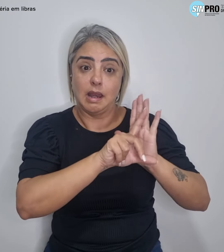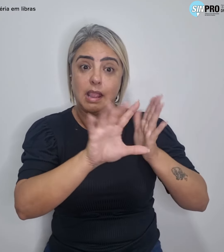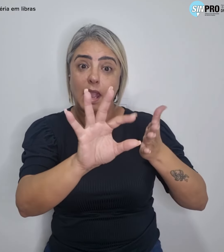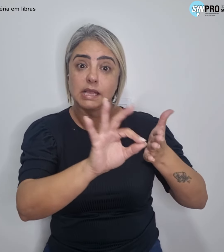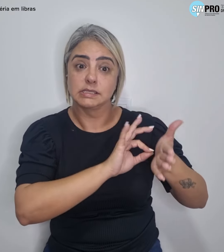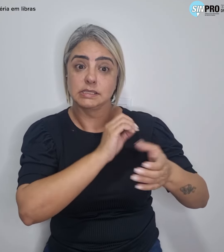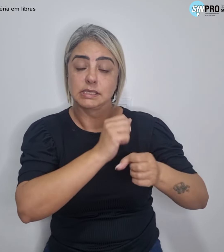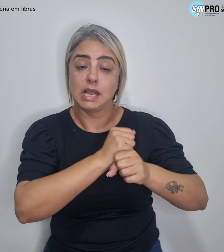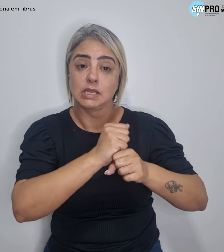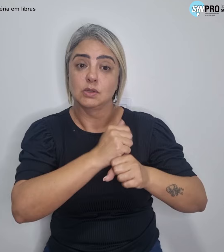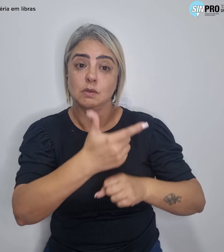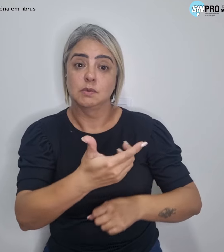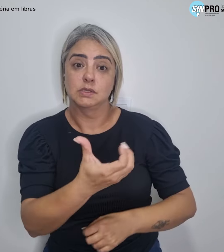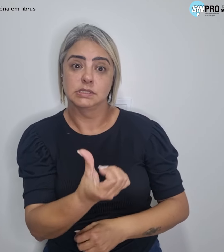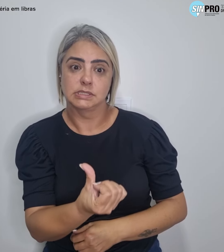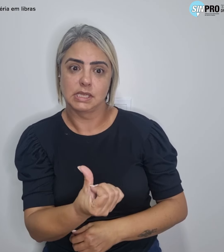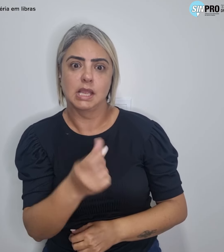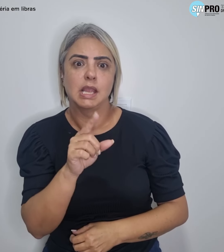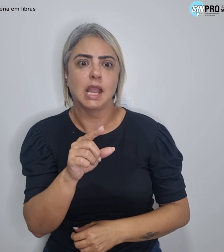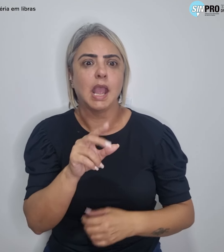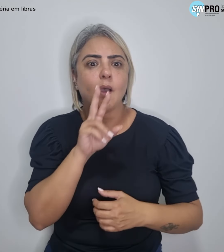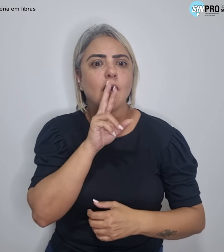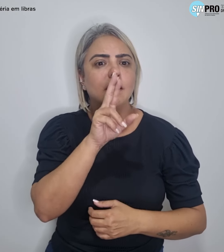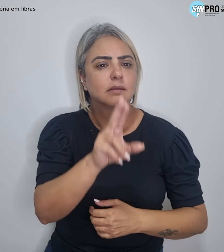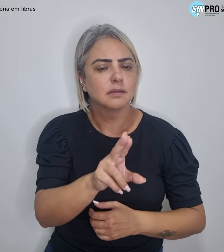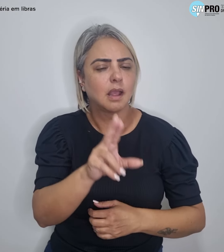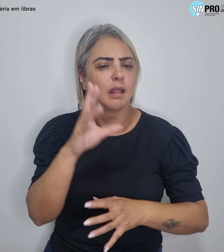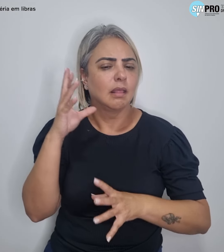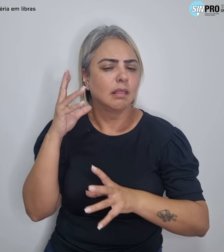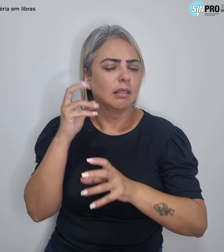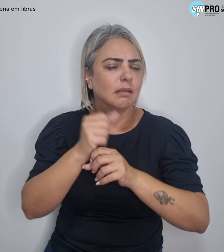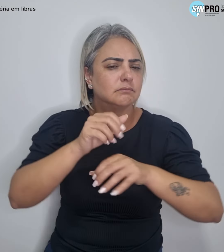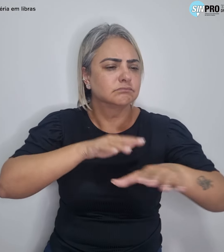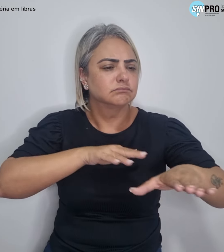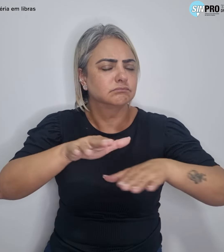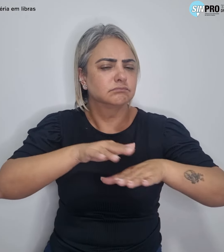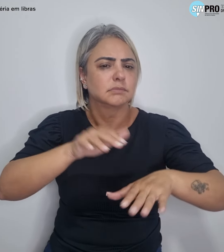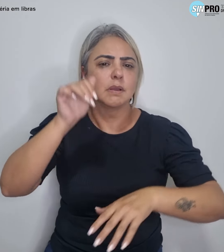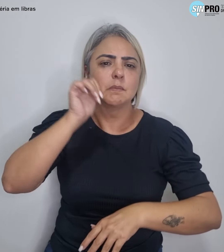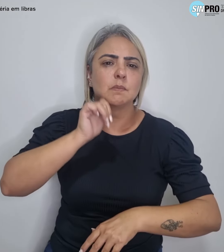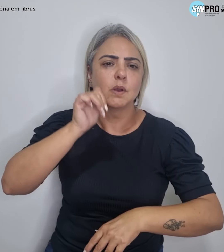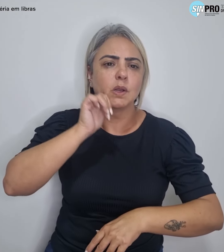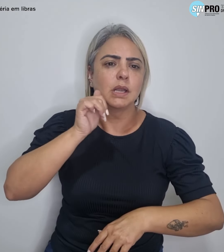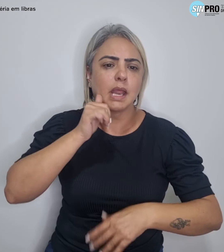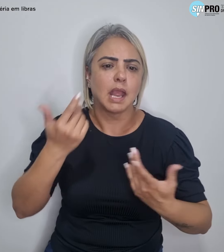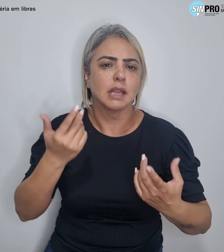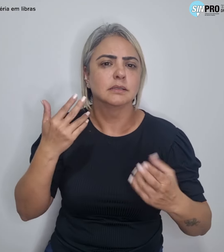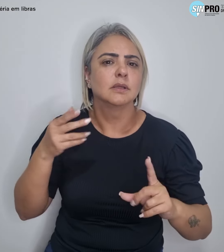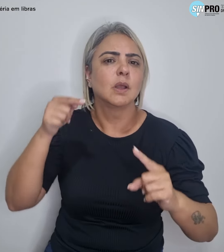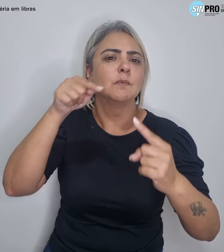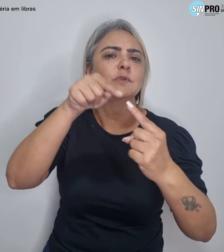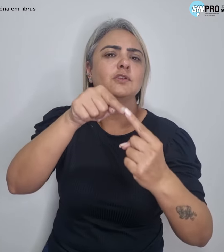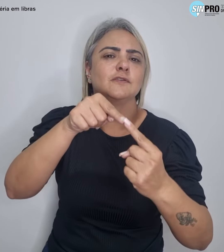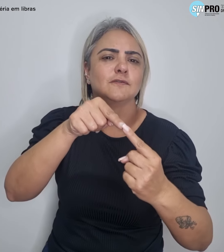2006, é produto do acúmulo dos movimentos de mulheres nessa direção. A lei